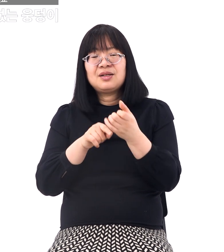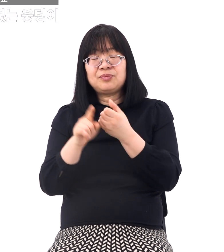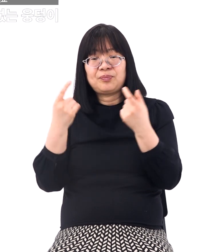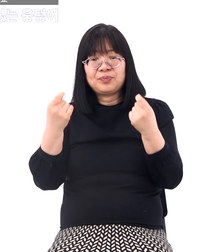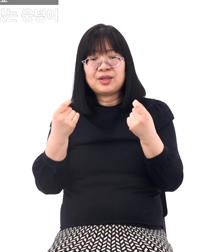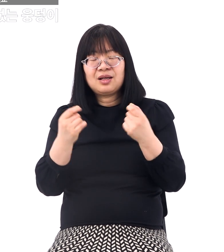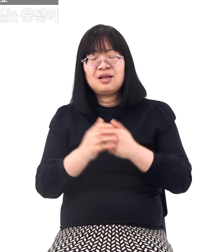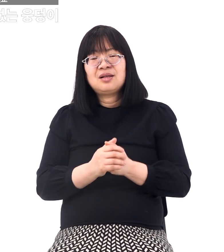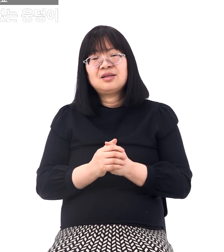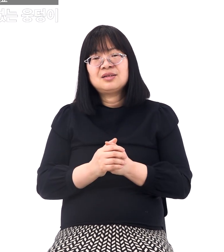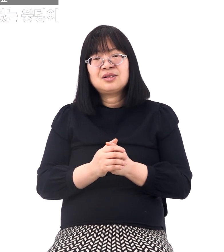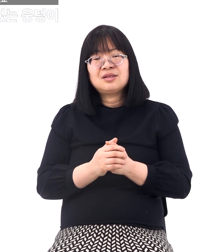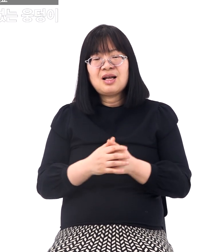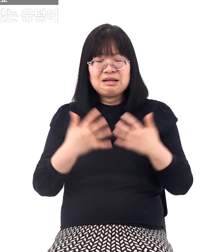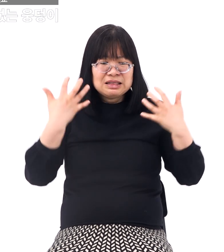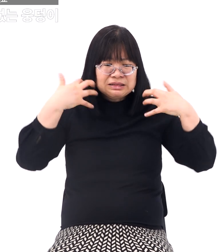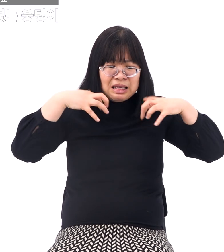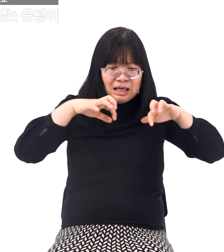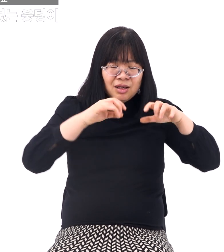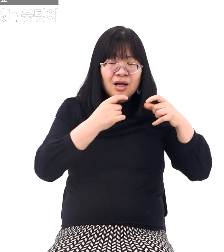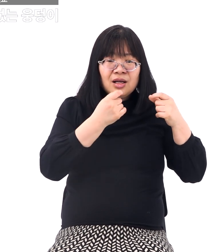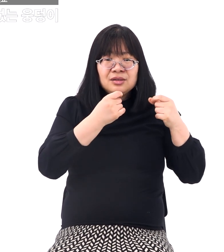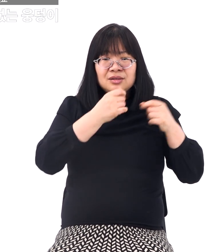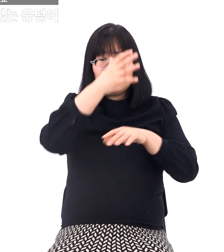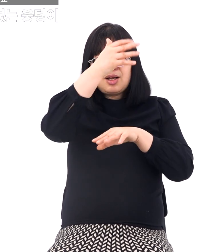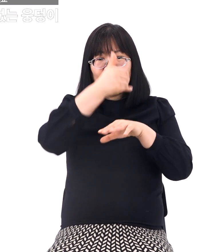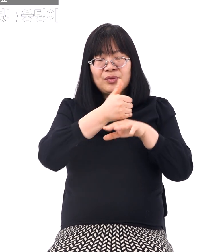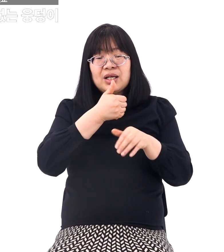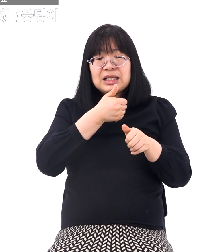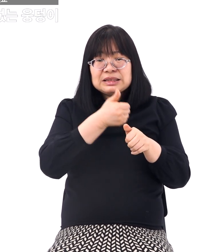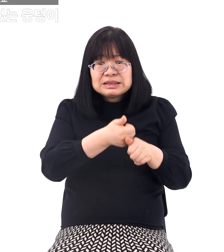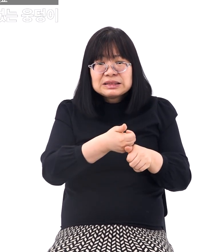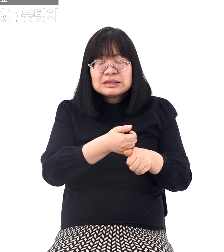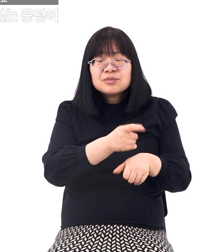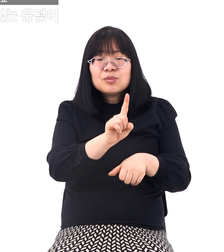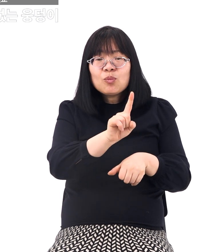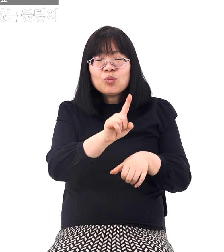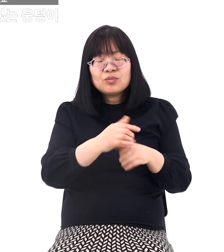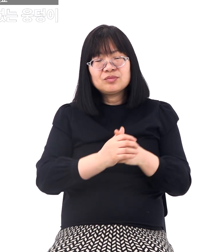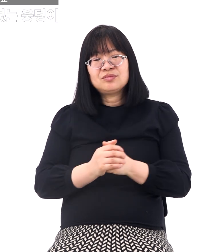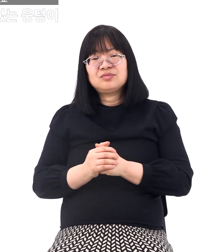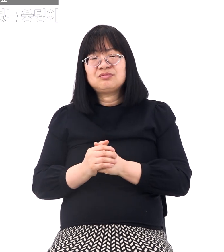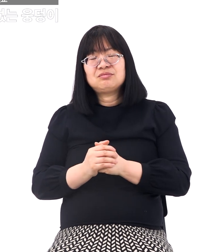뜻입니다. 사자와 같은 최종적인 승리는